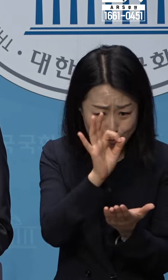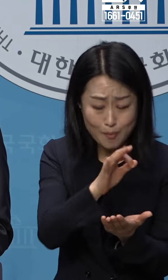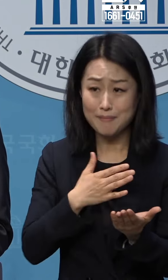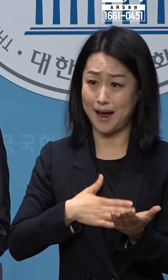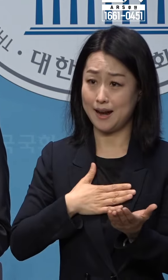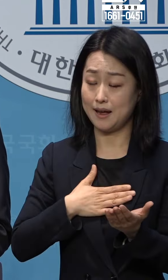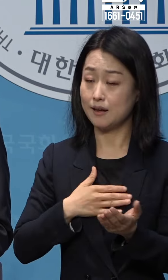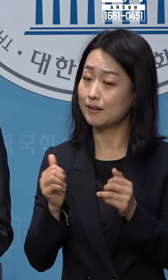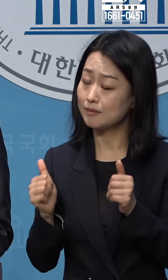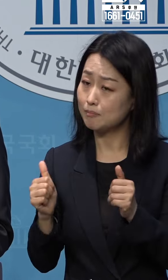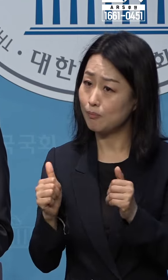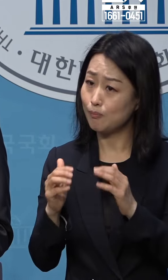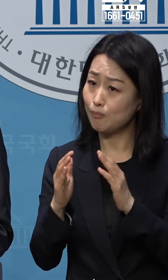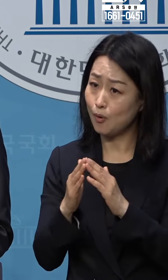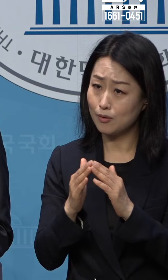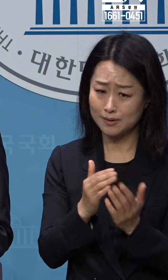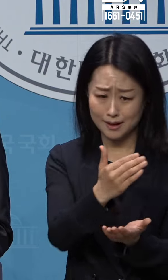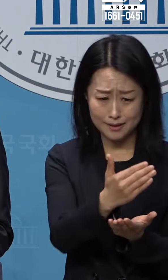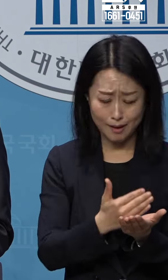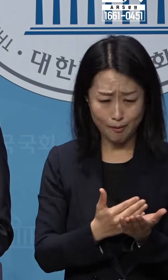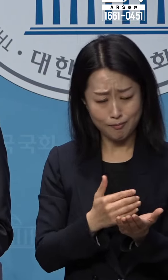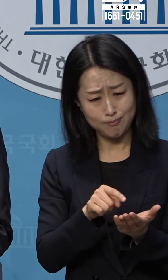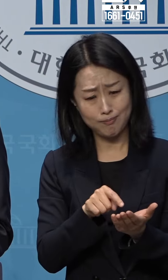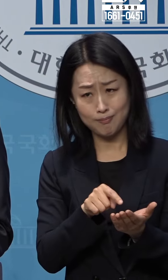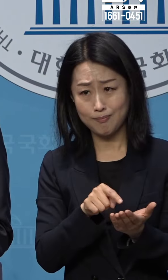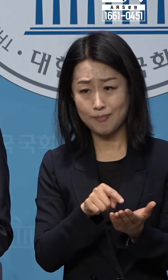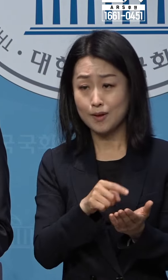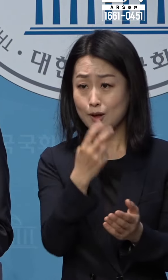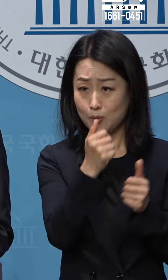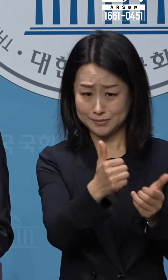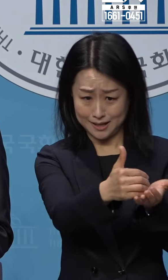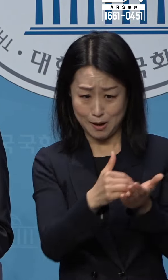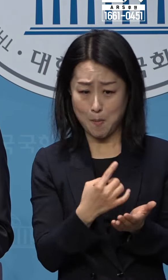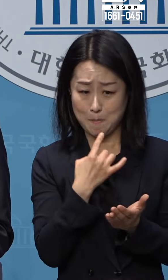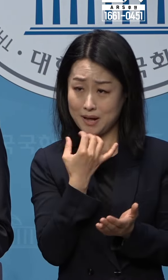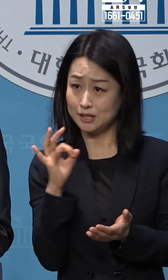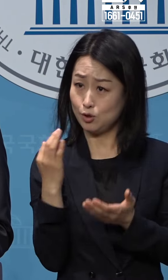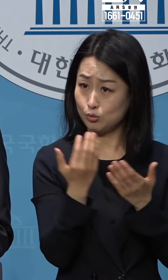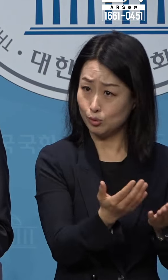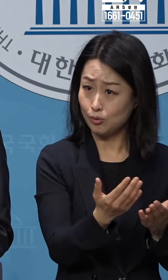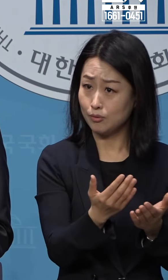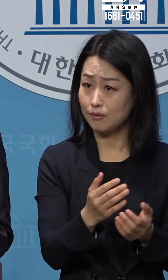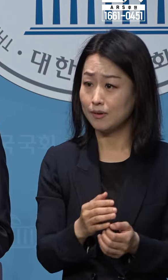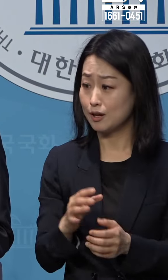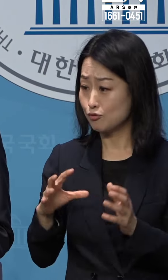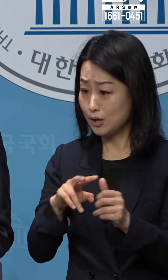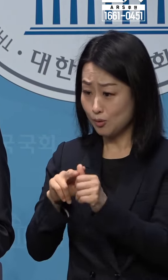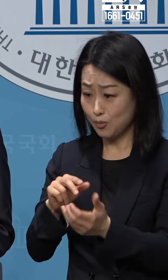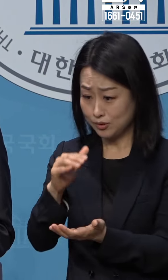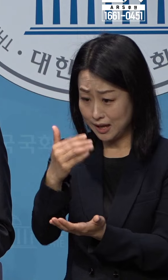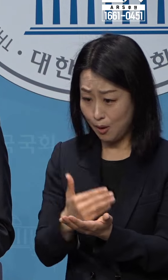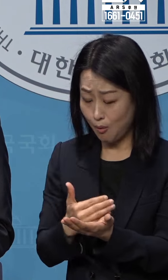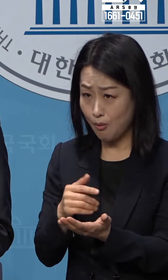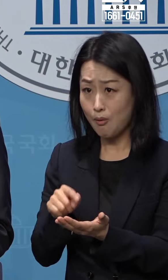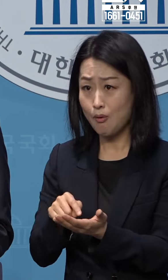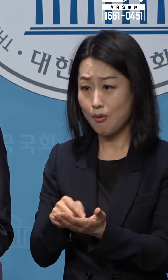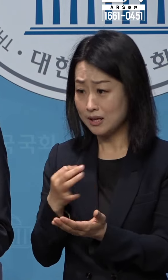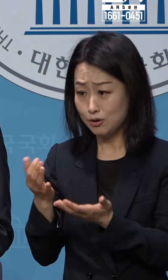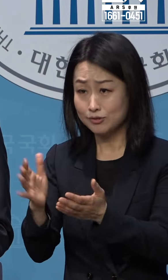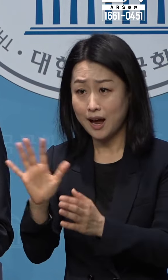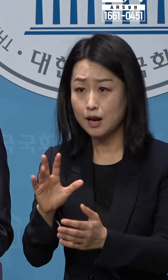법원의 객관적 물정에 반하는 증거 판단은 국민을 우습게 본 것이라고 밖에 생각되지 않습니다 이번